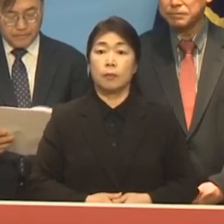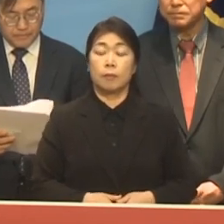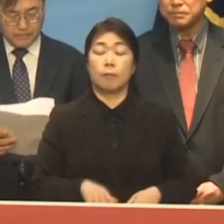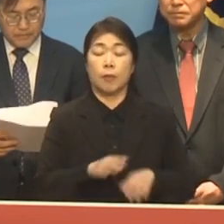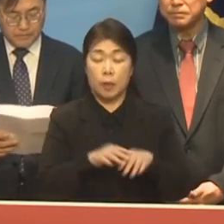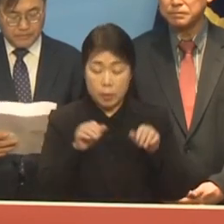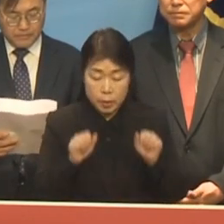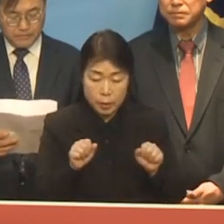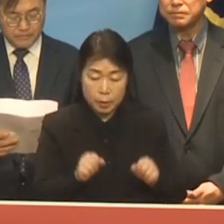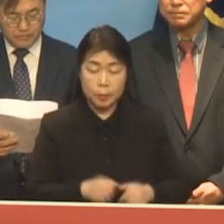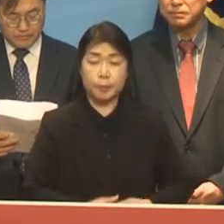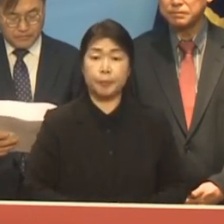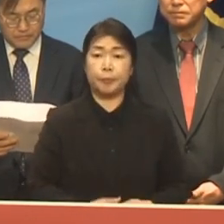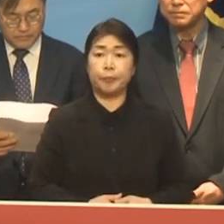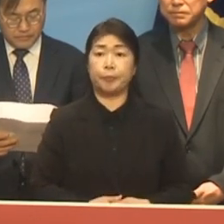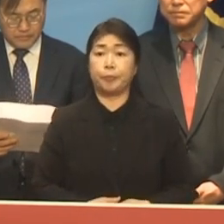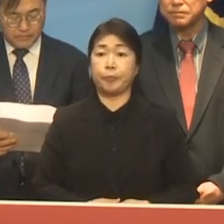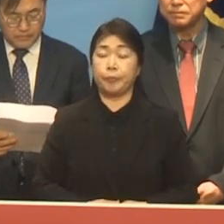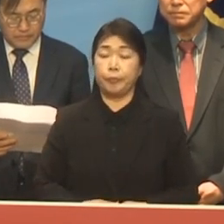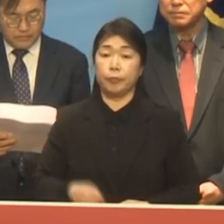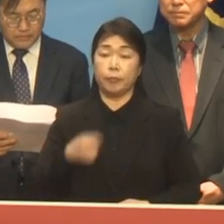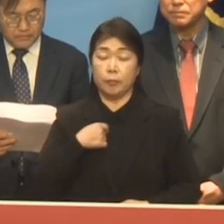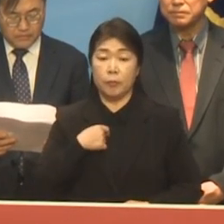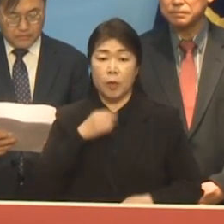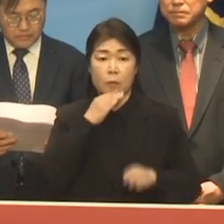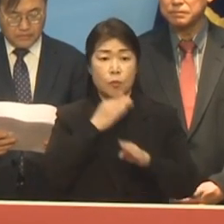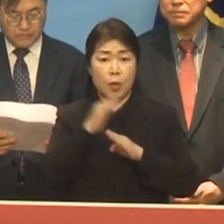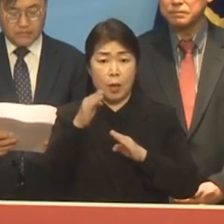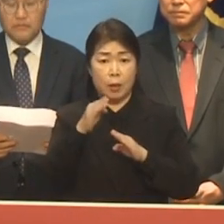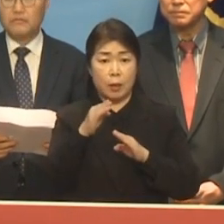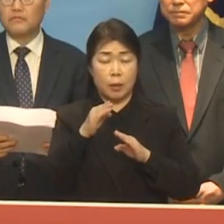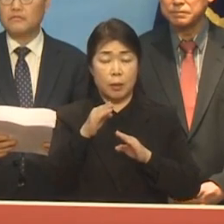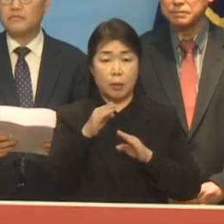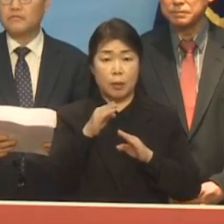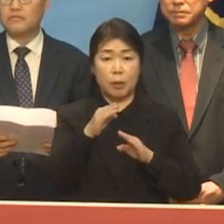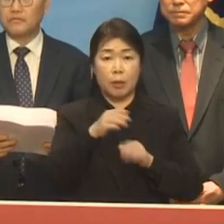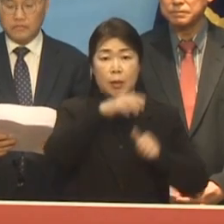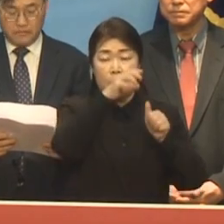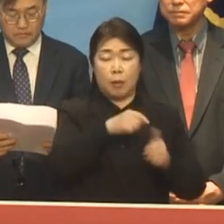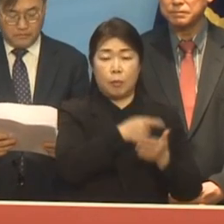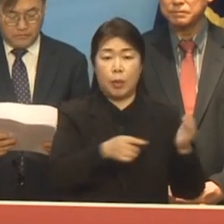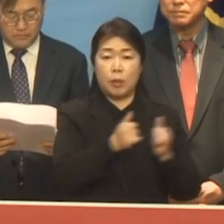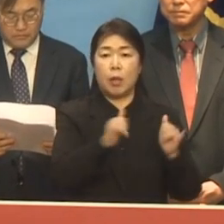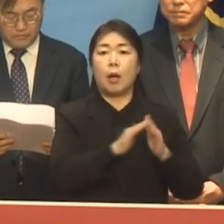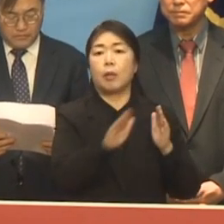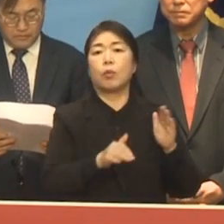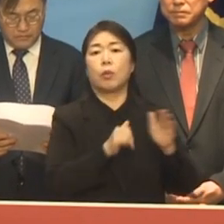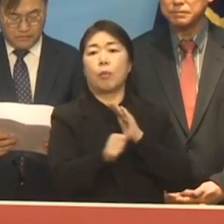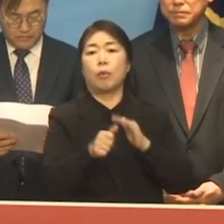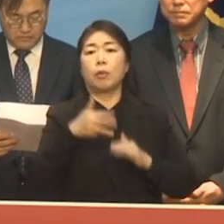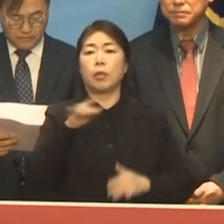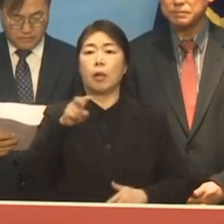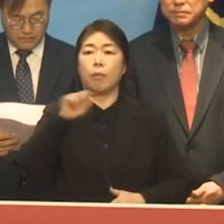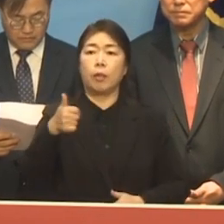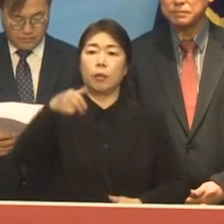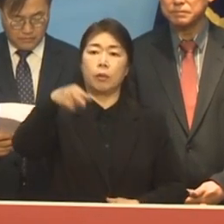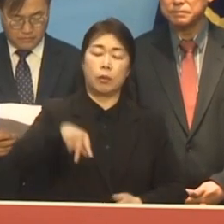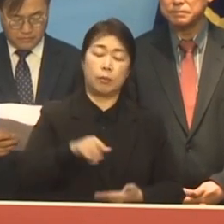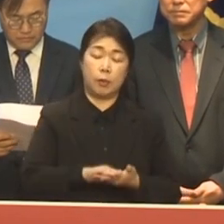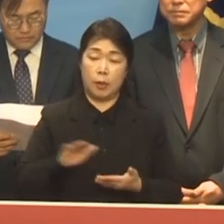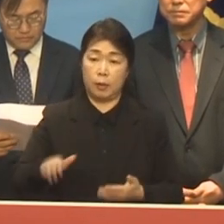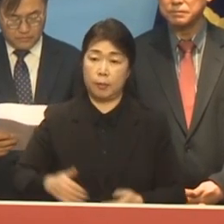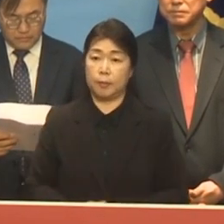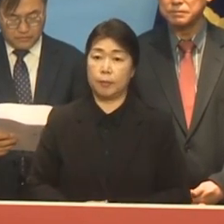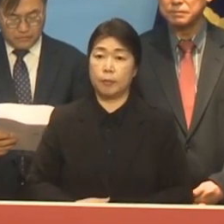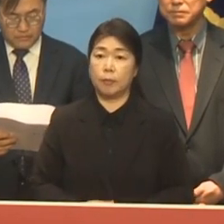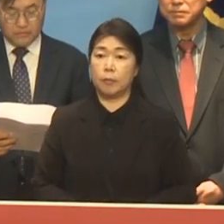안녕하세요. 저는 북한 강금 피해자 가족회 대표 최민경입니다. 저는